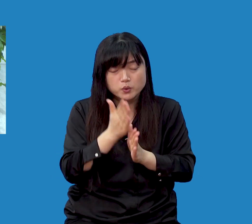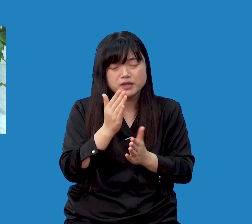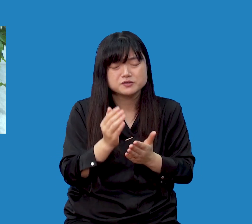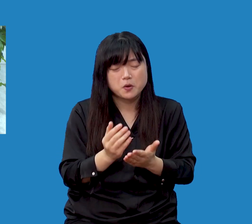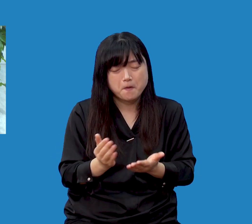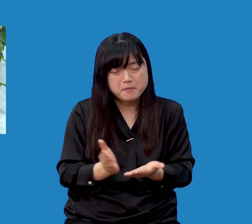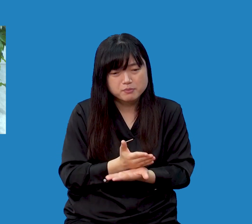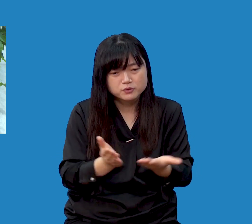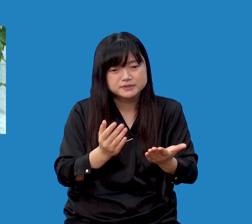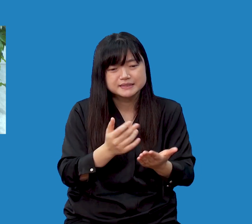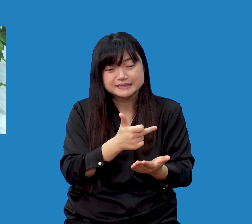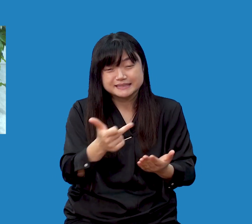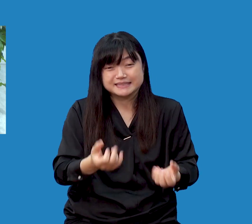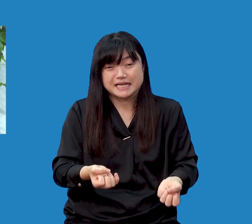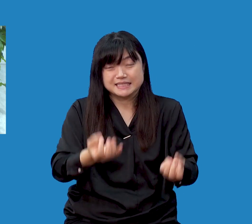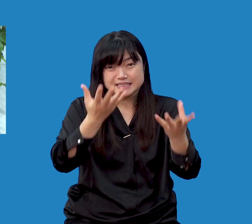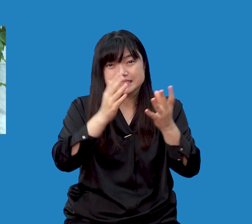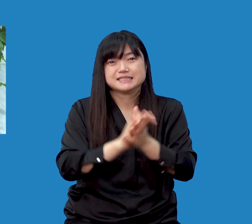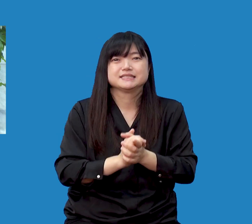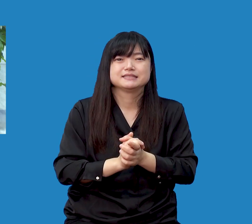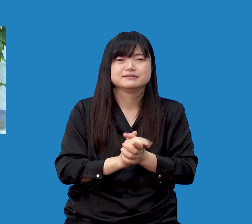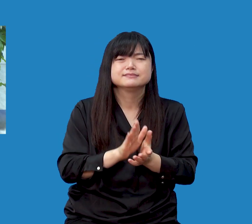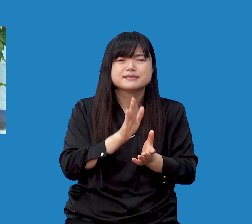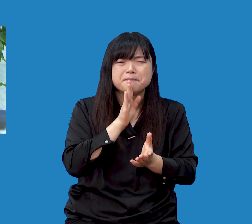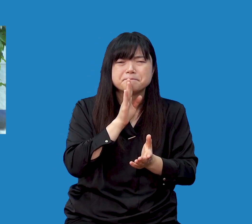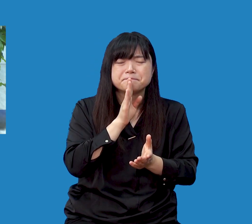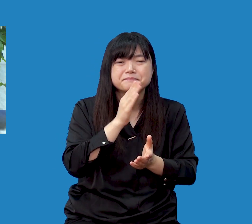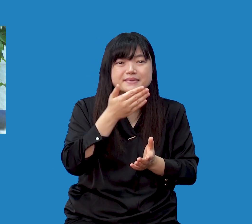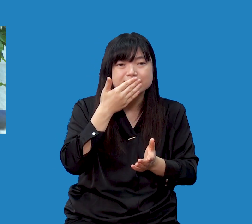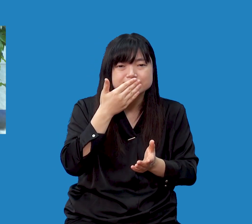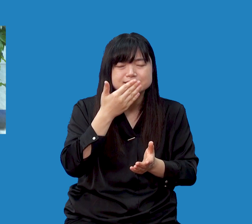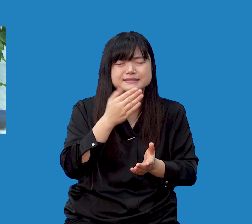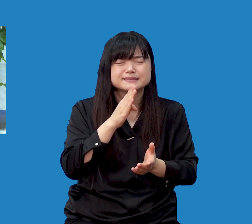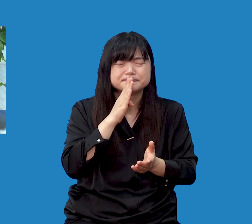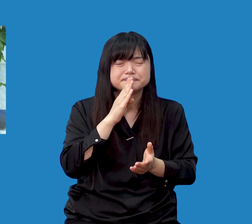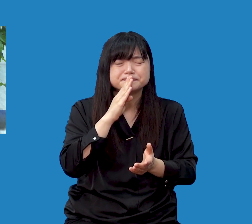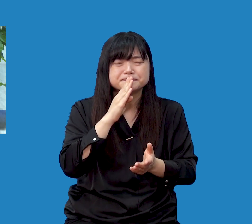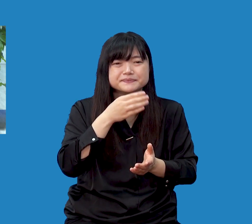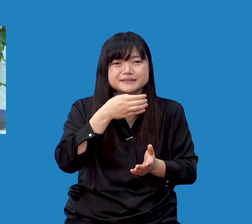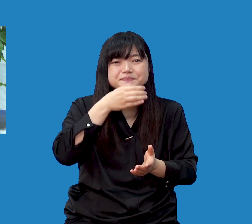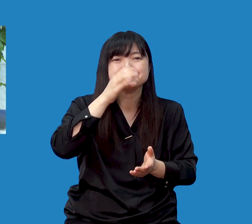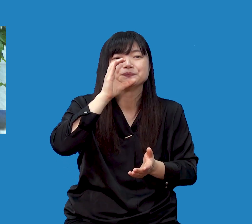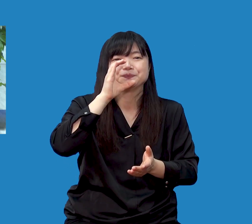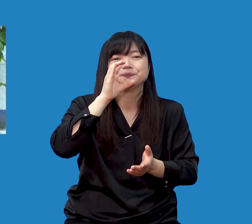큰 잔치에는 참된 양식과 참된 음료가